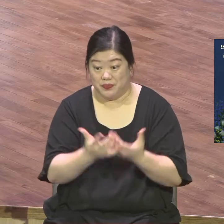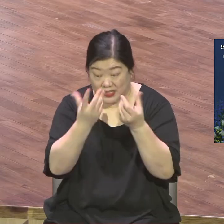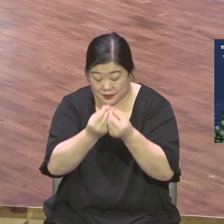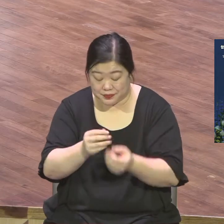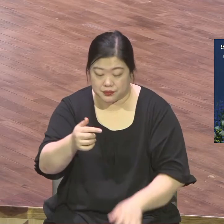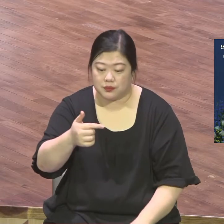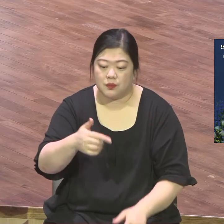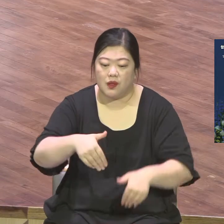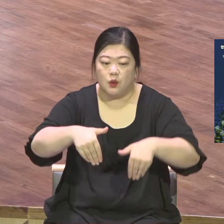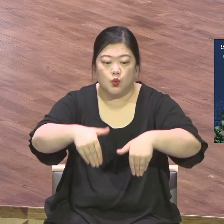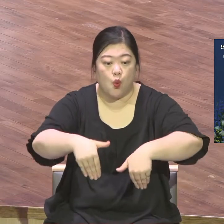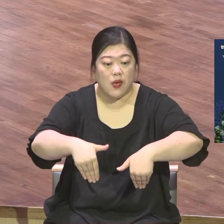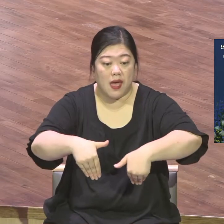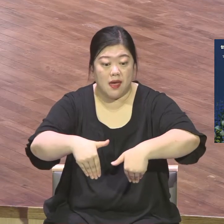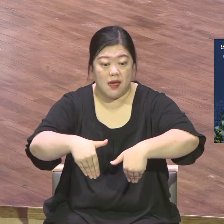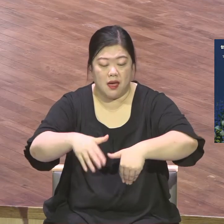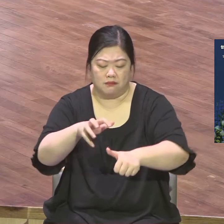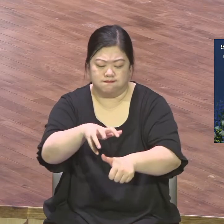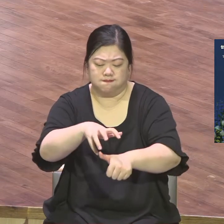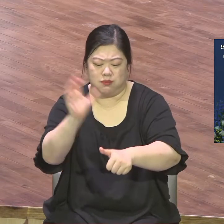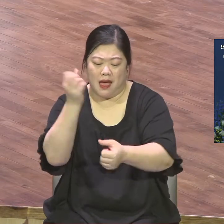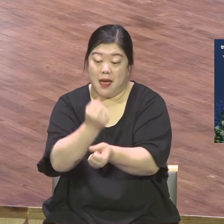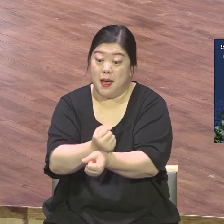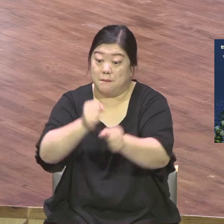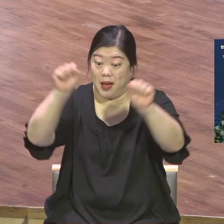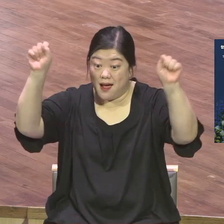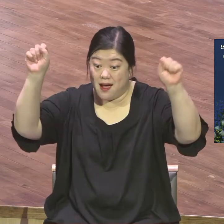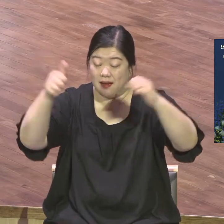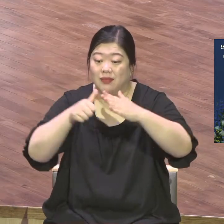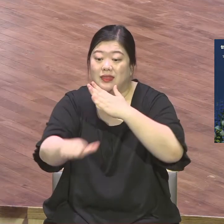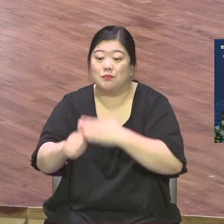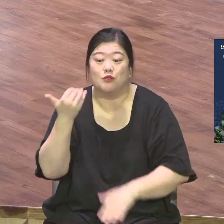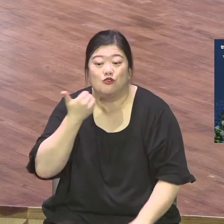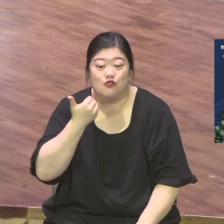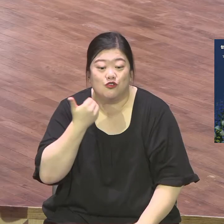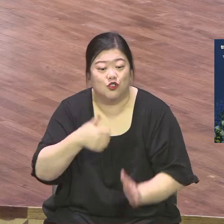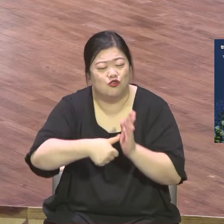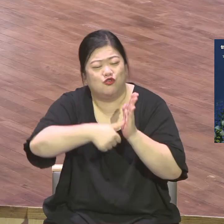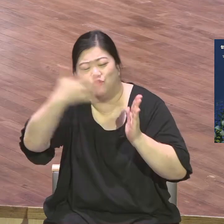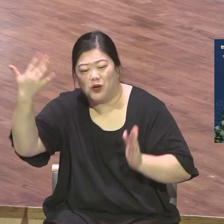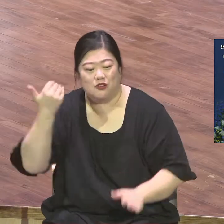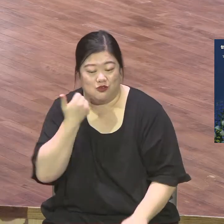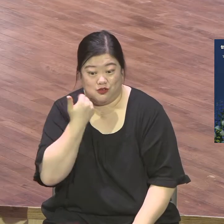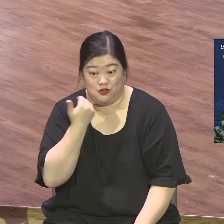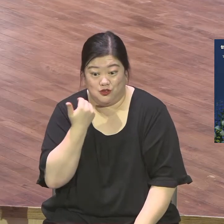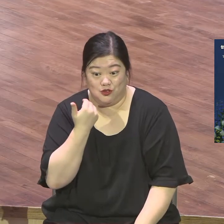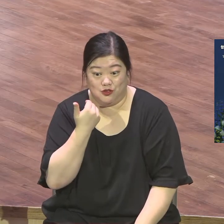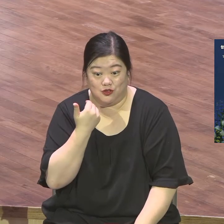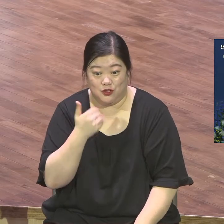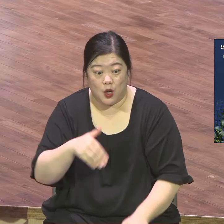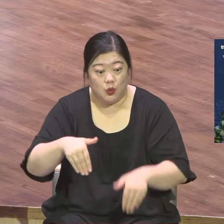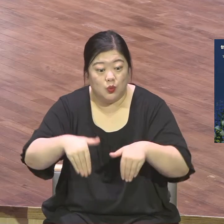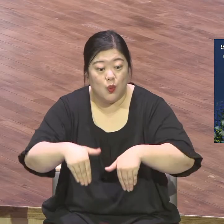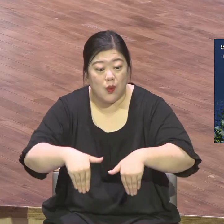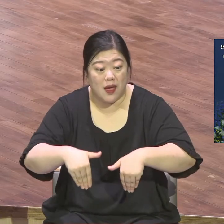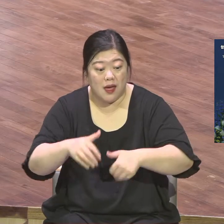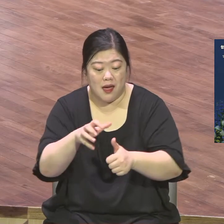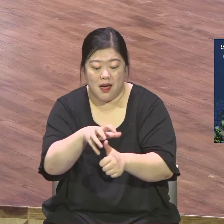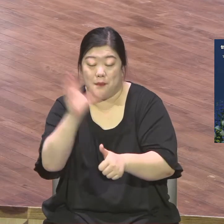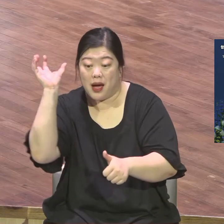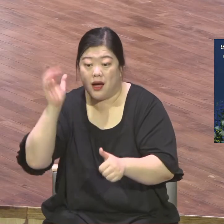그렇게 생각하는데 그런데 이 노예 해방은요 링컨보다 훨씬 이전에